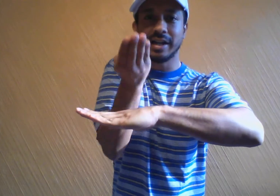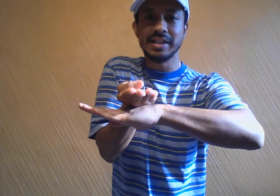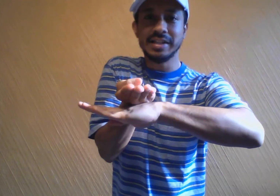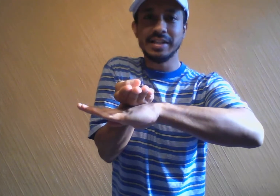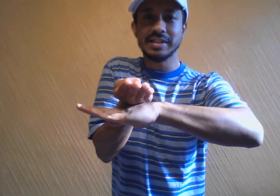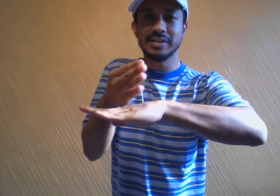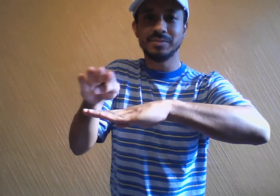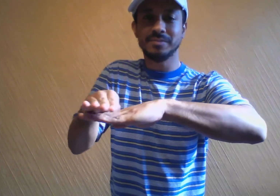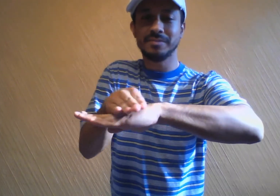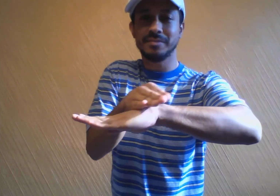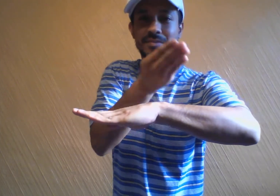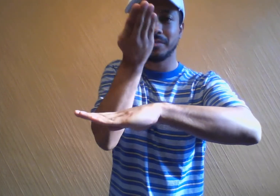Calcetines.